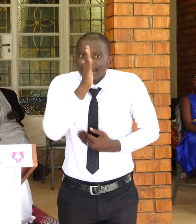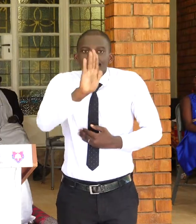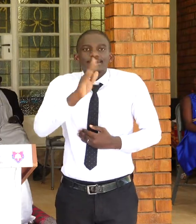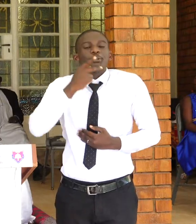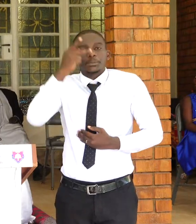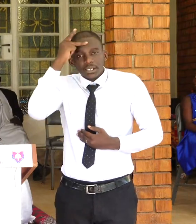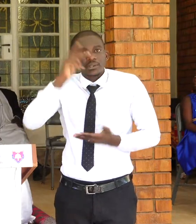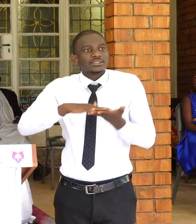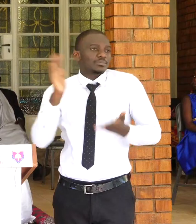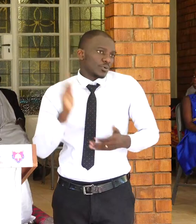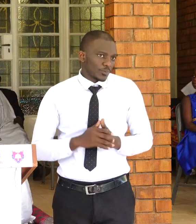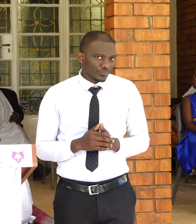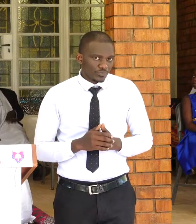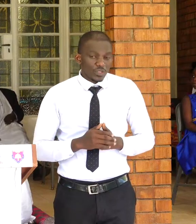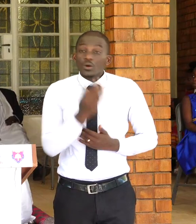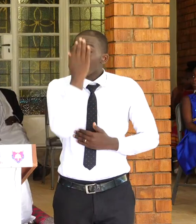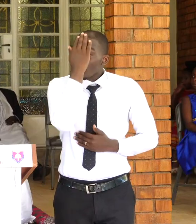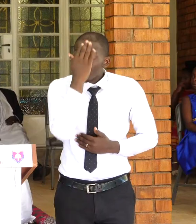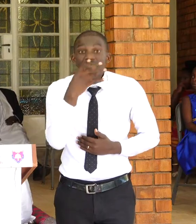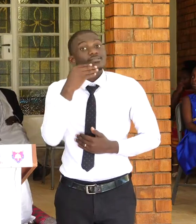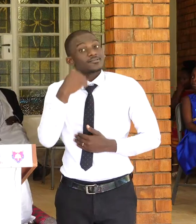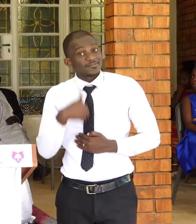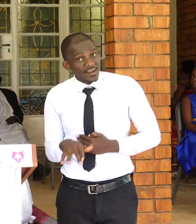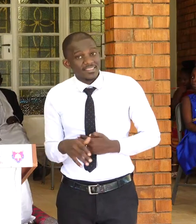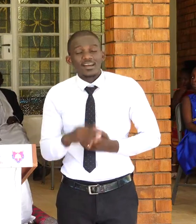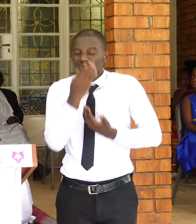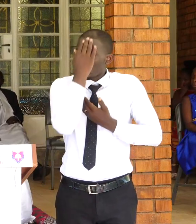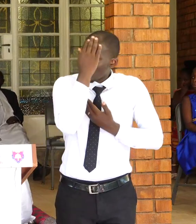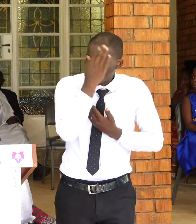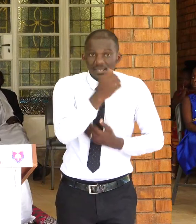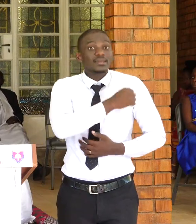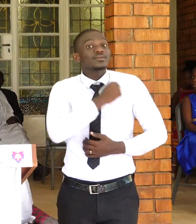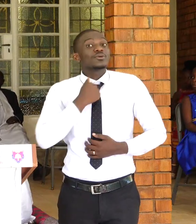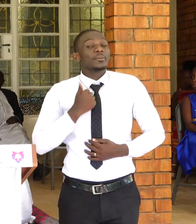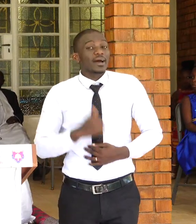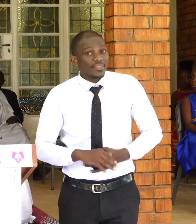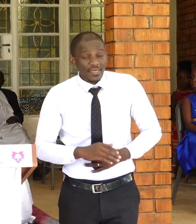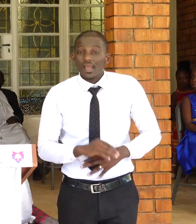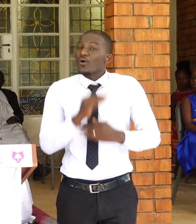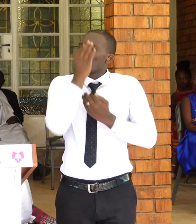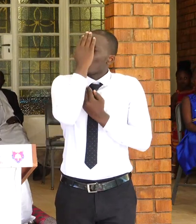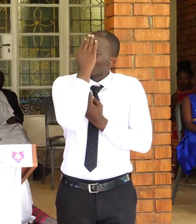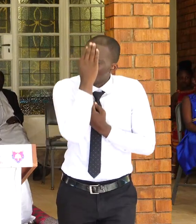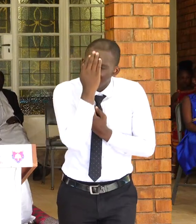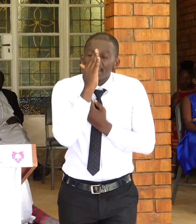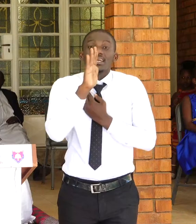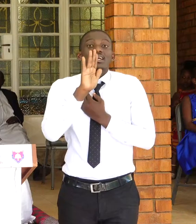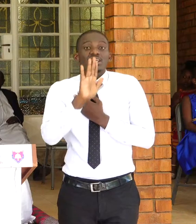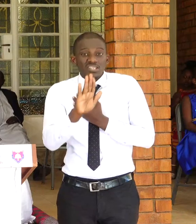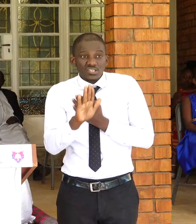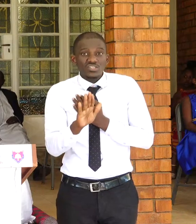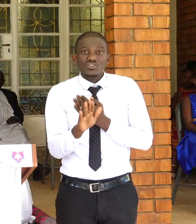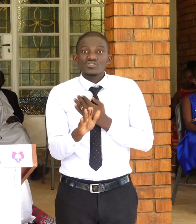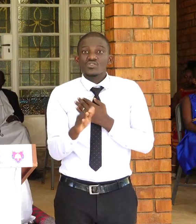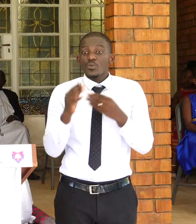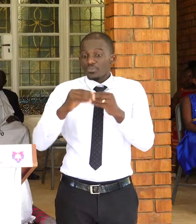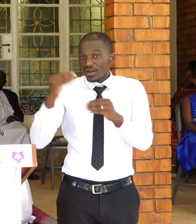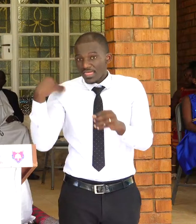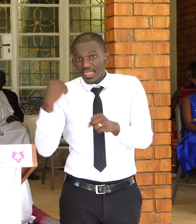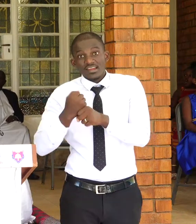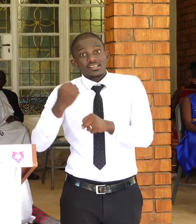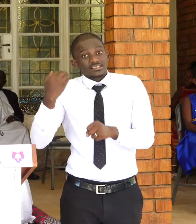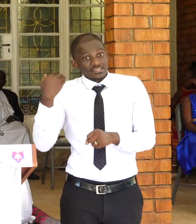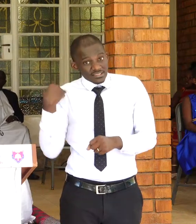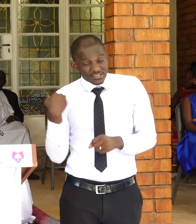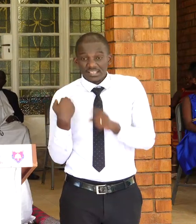bazadde bo, gondera nnyo taata wo, gondera nnyo maama wo, gondera nnyo bakulu bo abo abali awo abakuzaala. Fuba